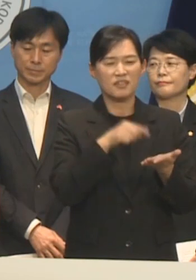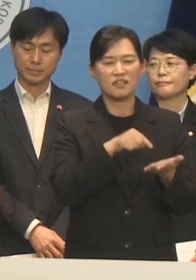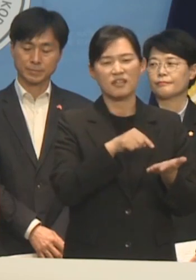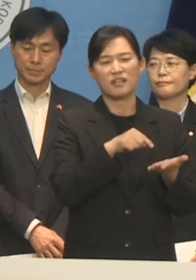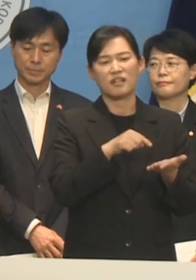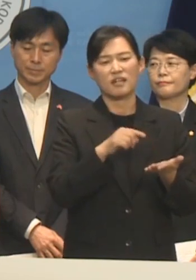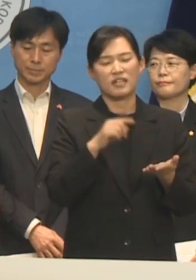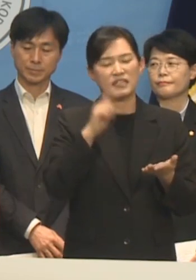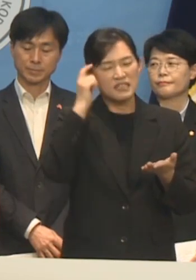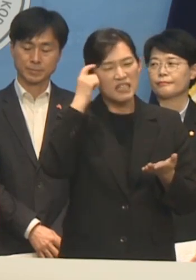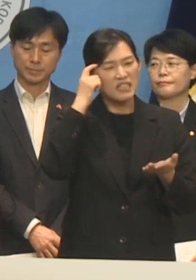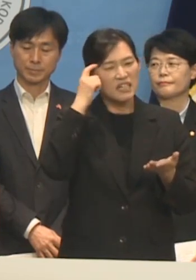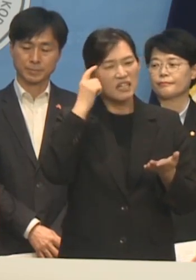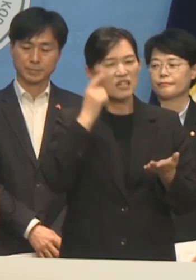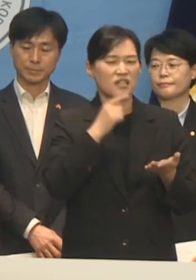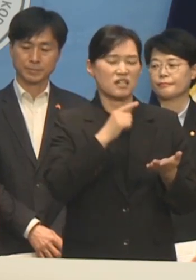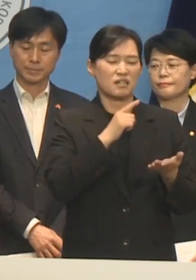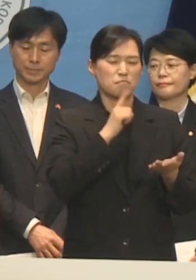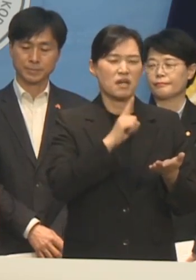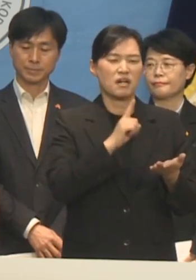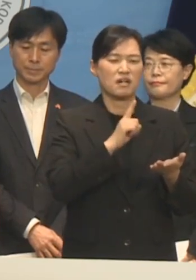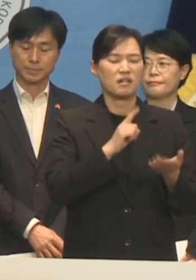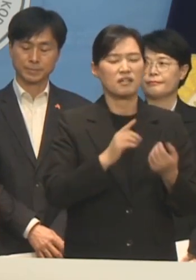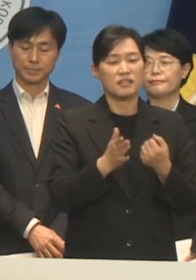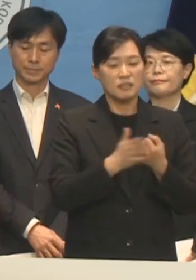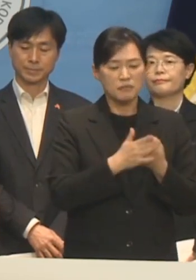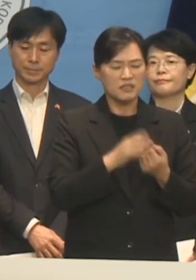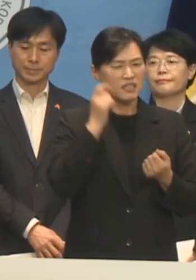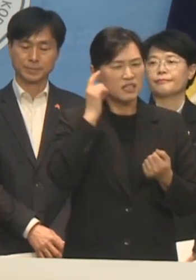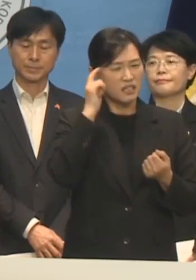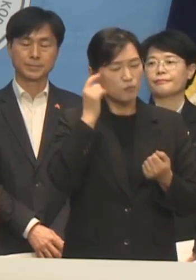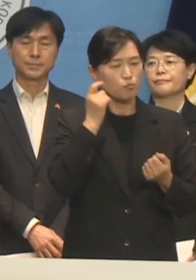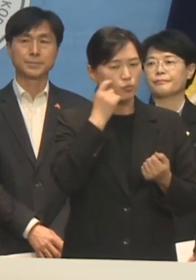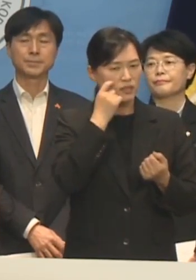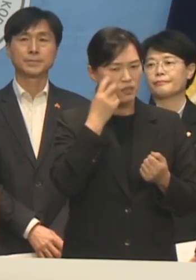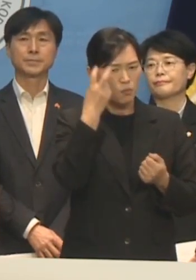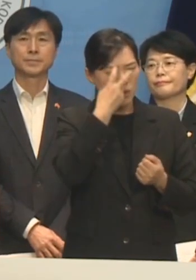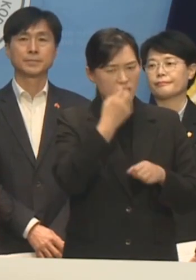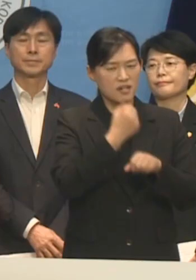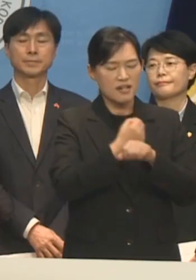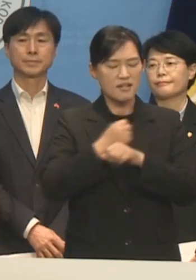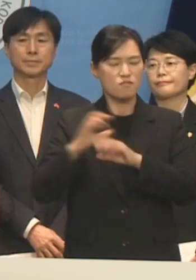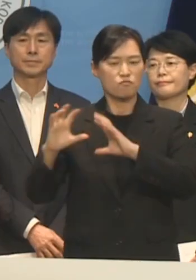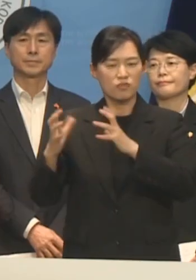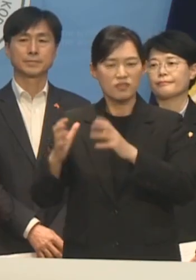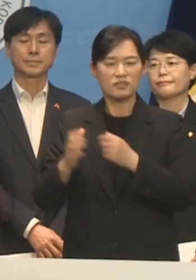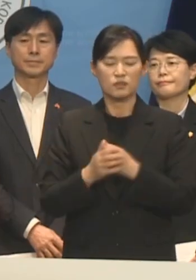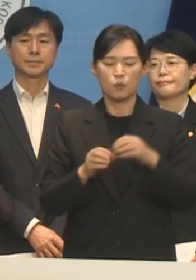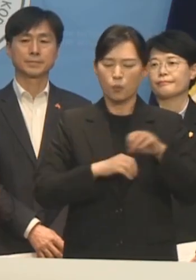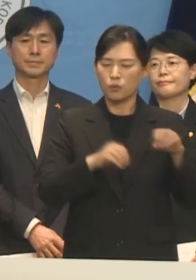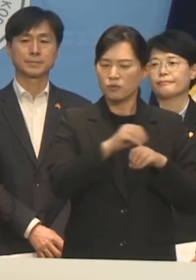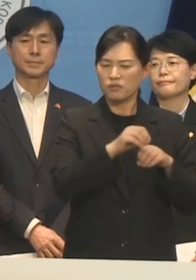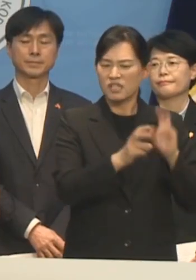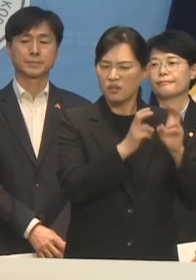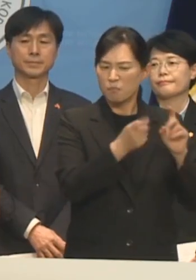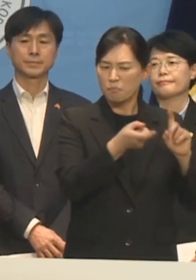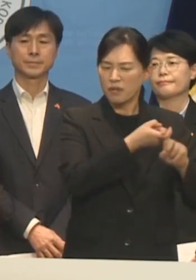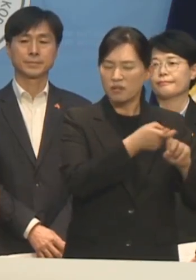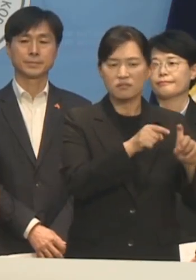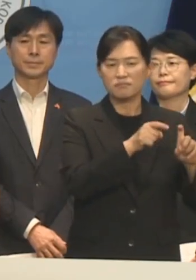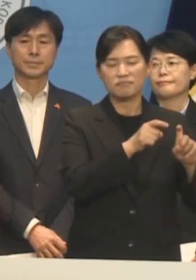궁리를 하지 못하도록 하고 관리와 감독을 해야 할 국가는 오히려 기업